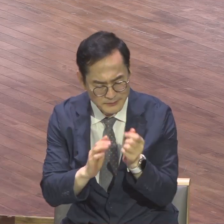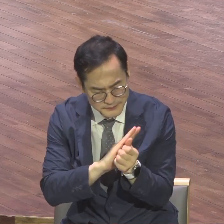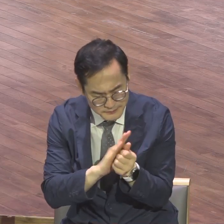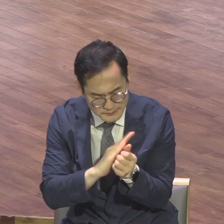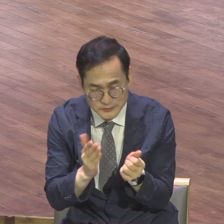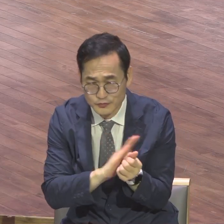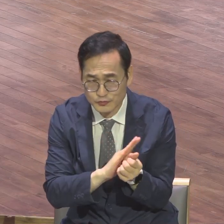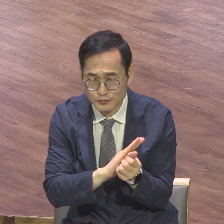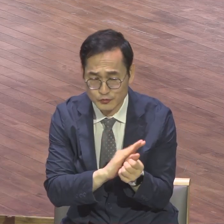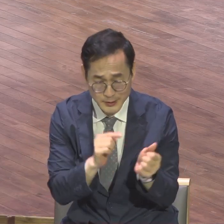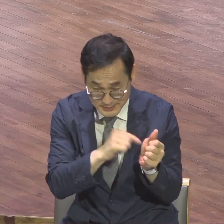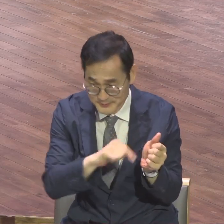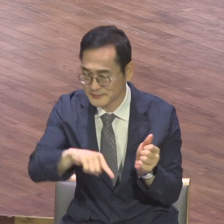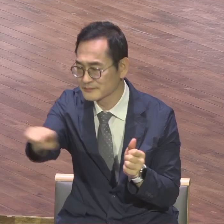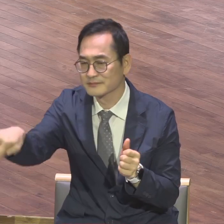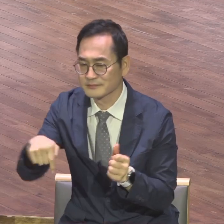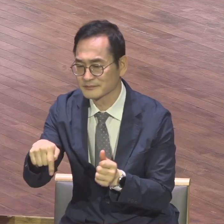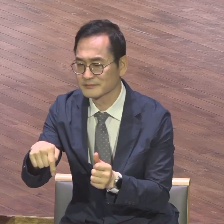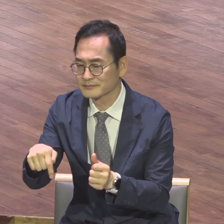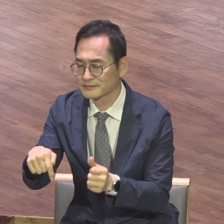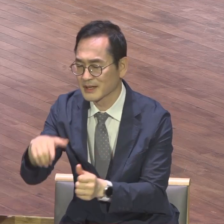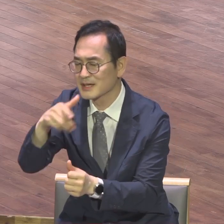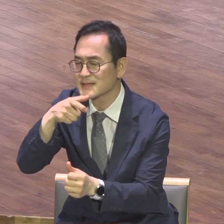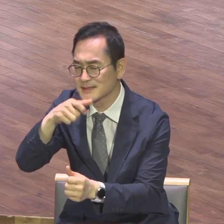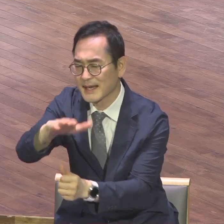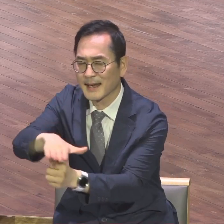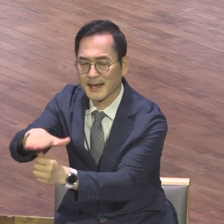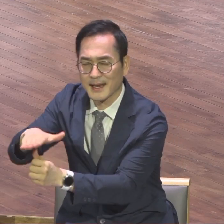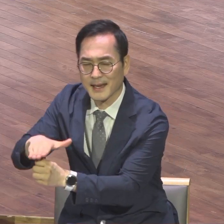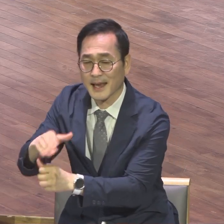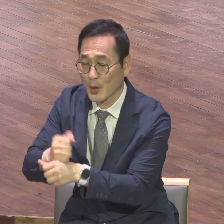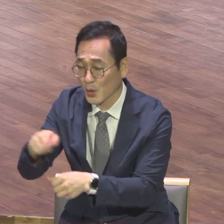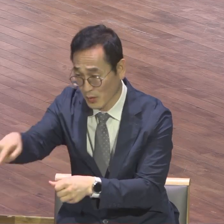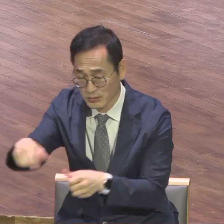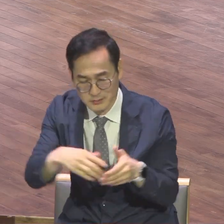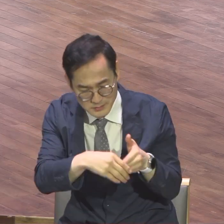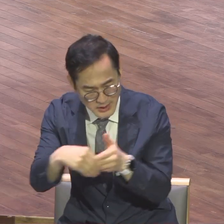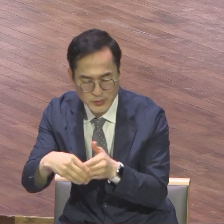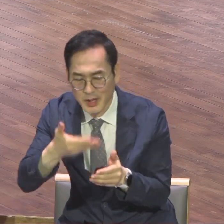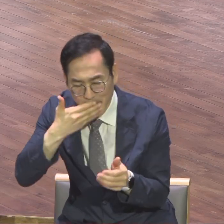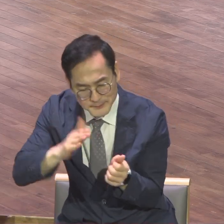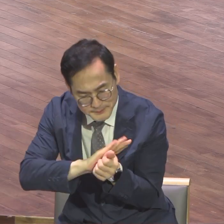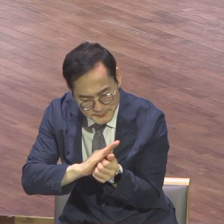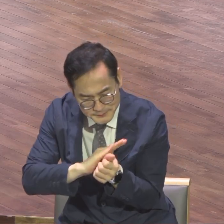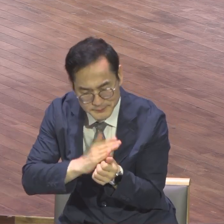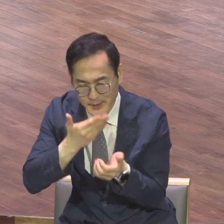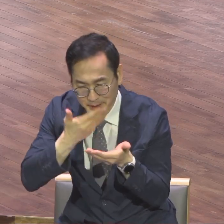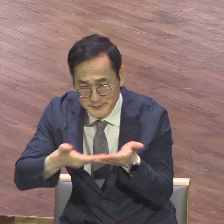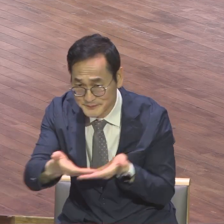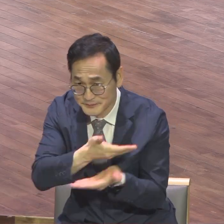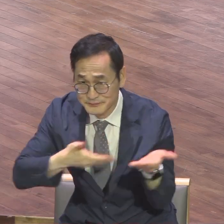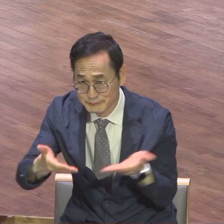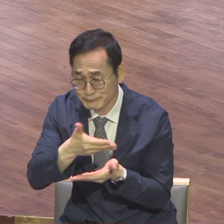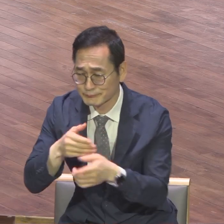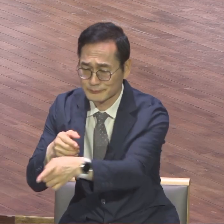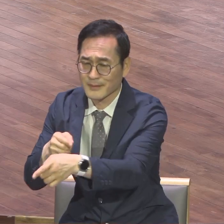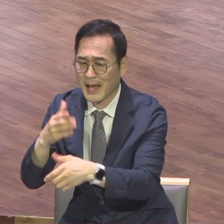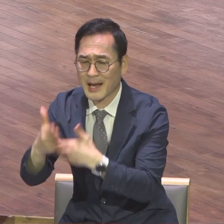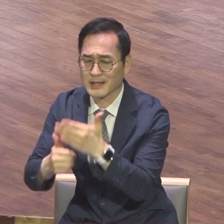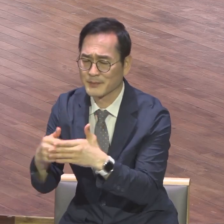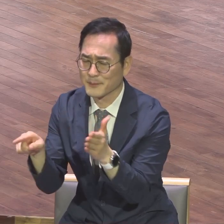받은 후 그들을 데리고 자기 집에 올라가서 음식을 차려주고 그와 온 집안이 하나님을 믿음으로